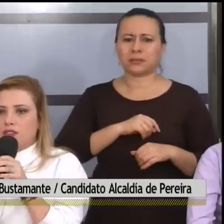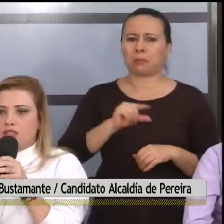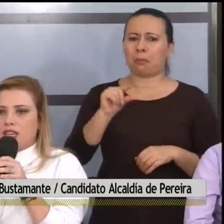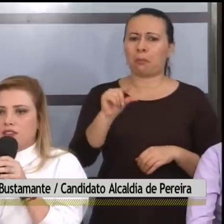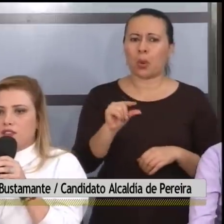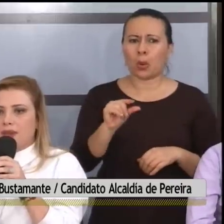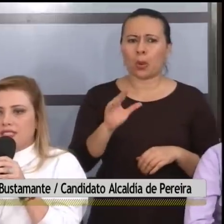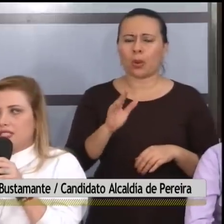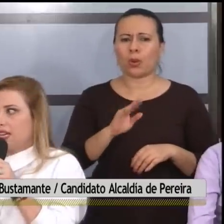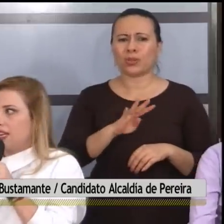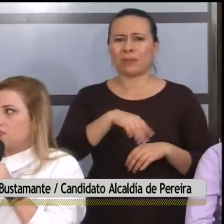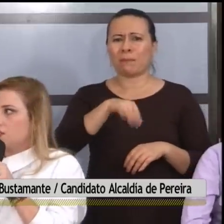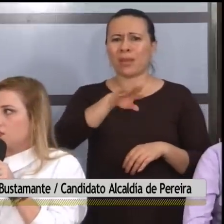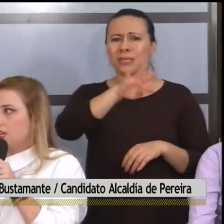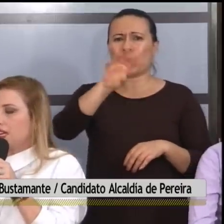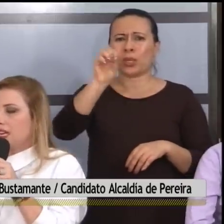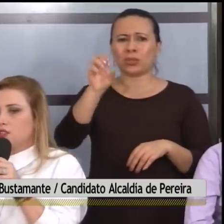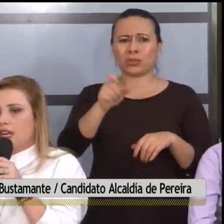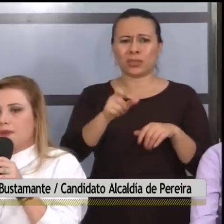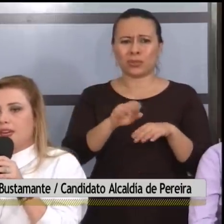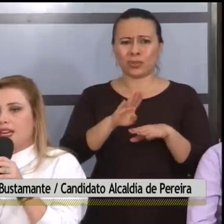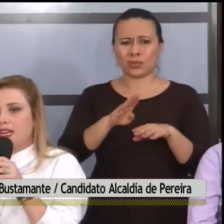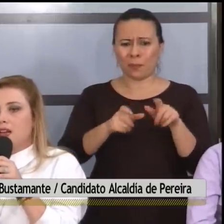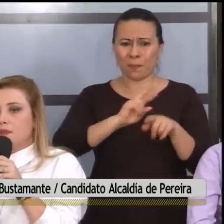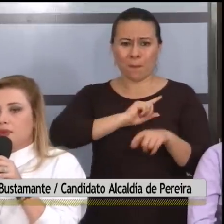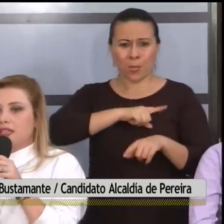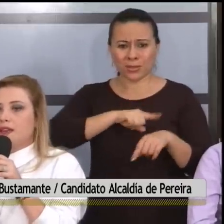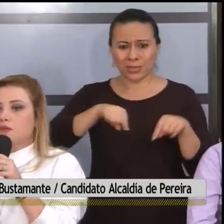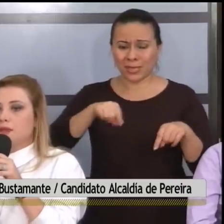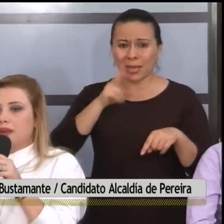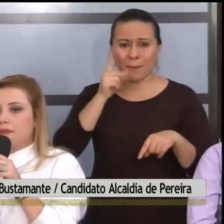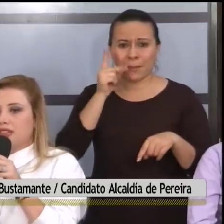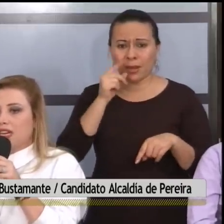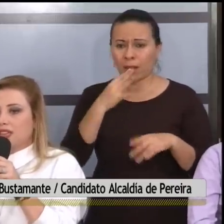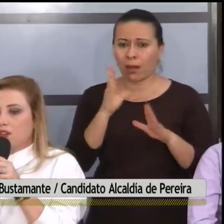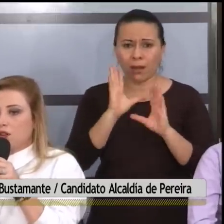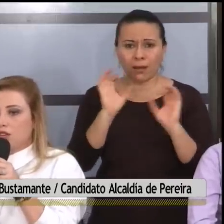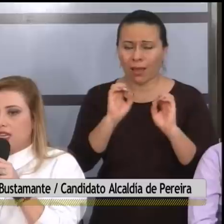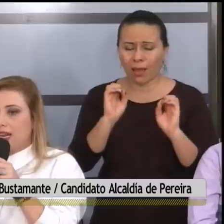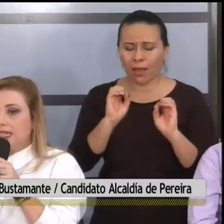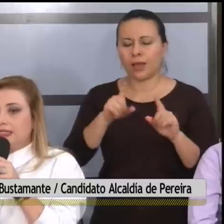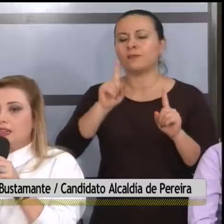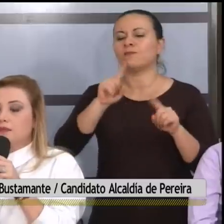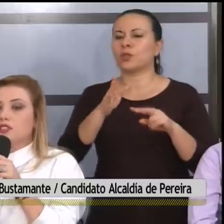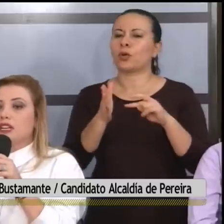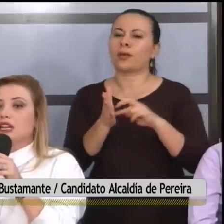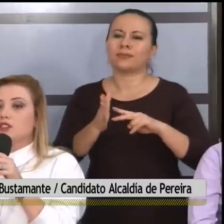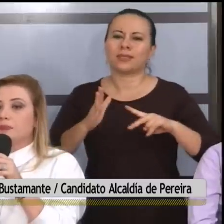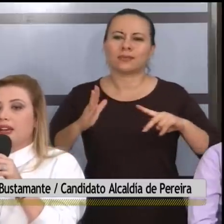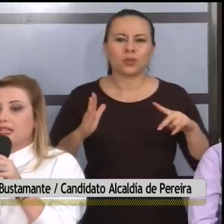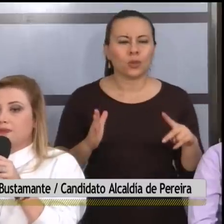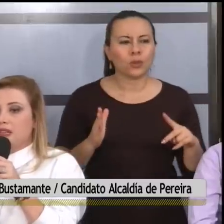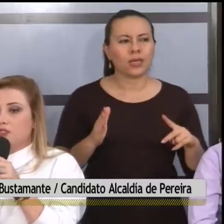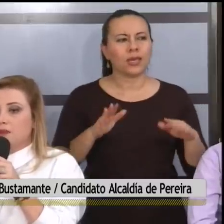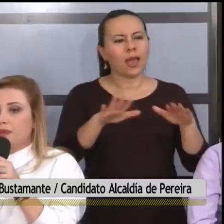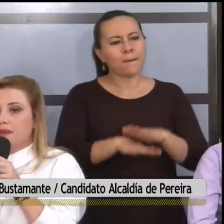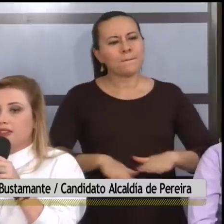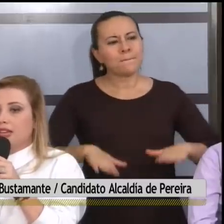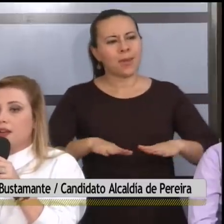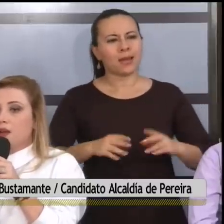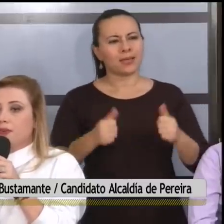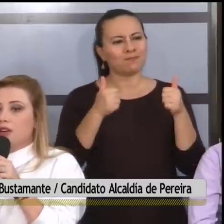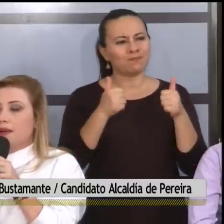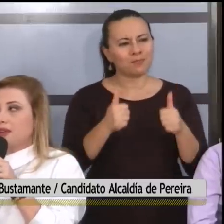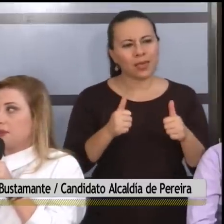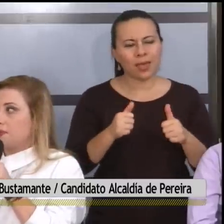de 400 bachilleres hoy no tiene la ciudad de Pereira, pues debemos implementar tecnología, debemos tener los parques vivos,